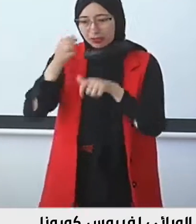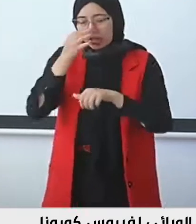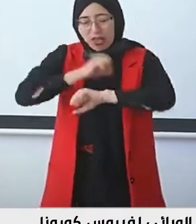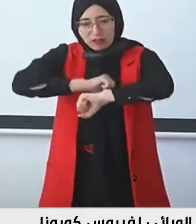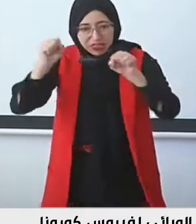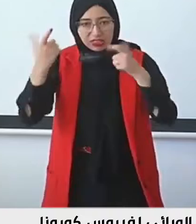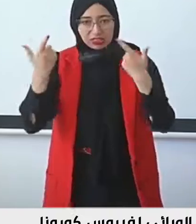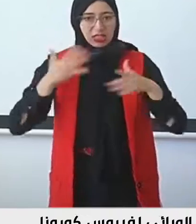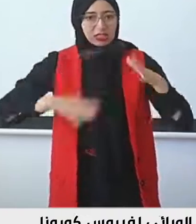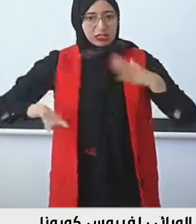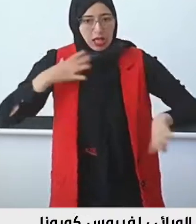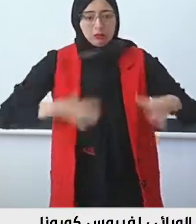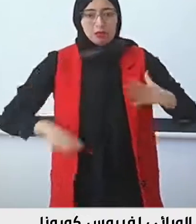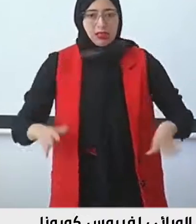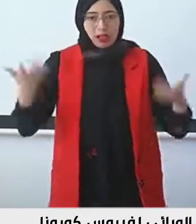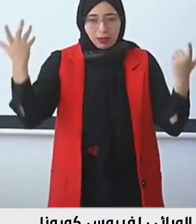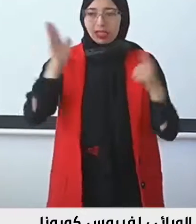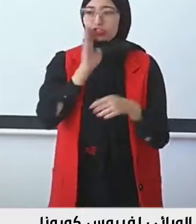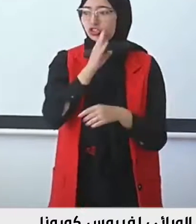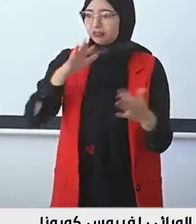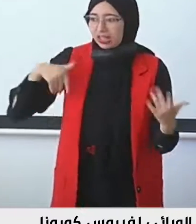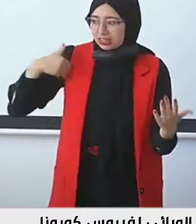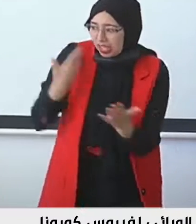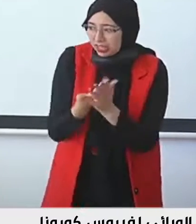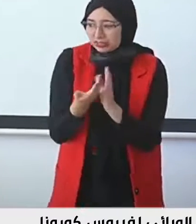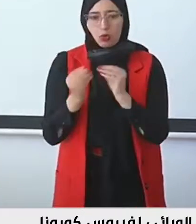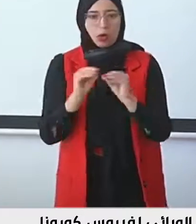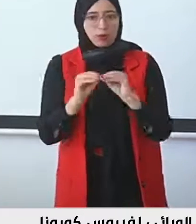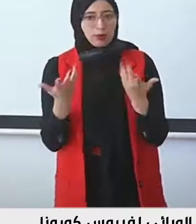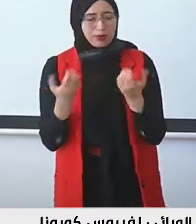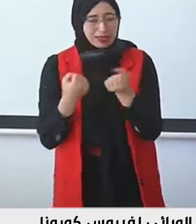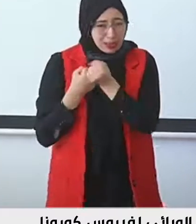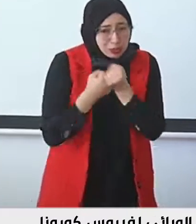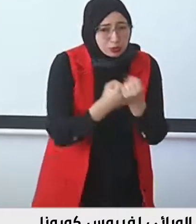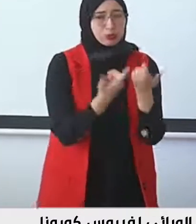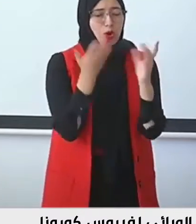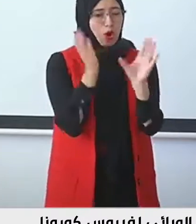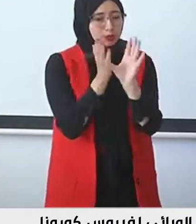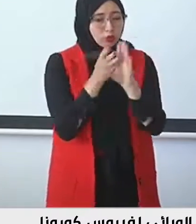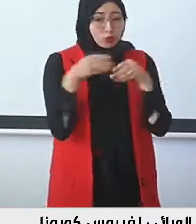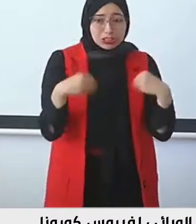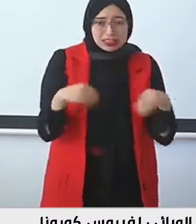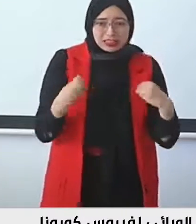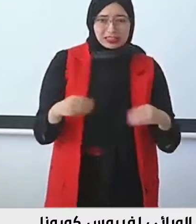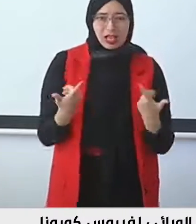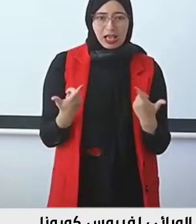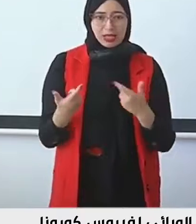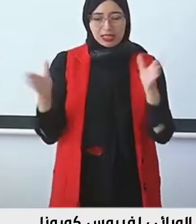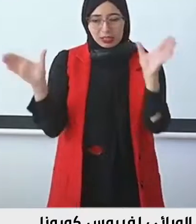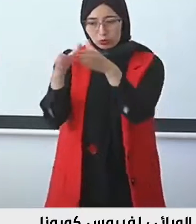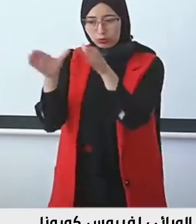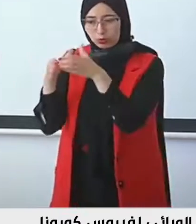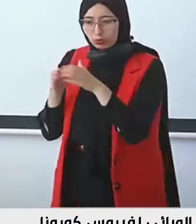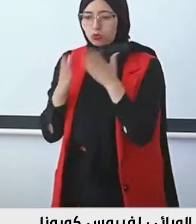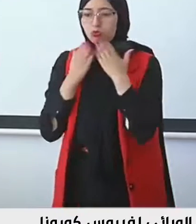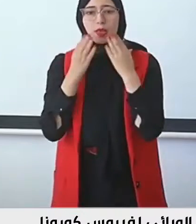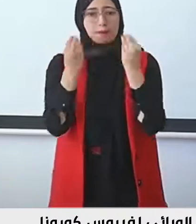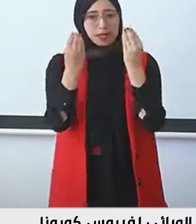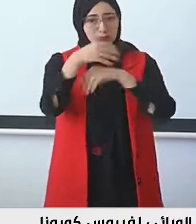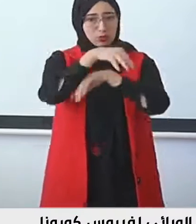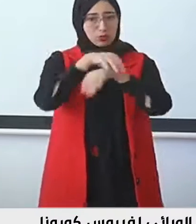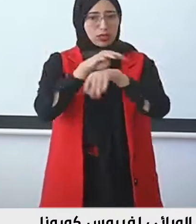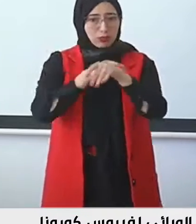تعب، وهذا اللي قاعدين نلاحظوا فيه. وذاك علاش احنا قاعدين نعاضدوا ونساندوا في الفرق الجهويه. ونحب نشكرهم خاطر